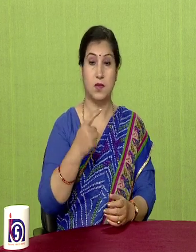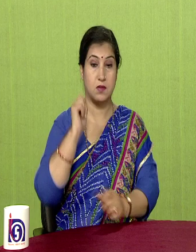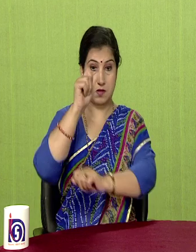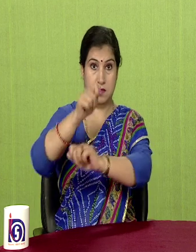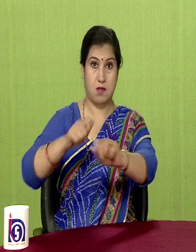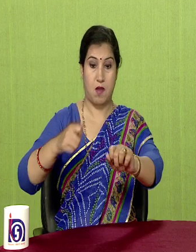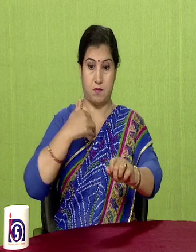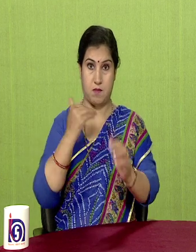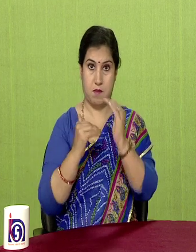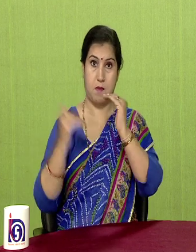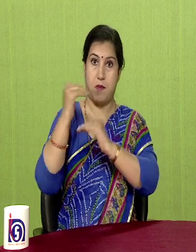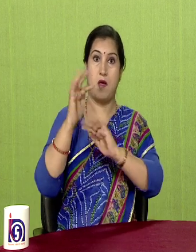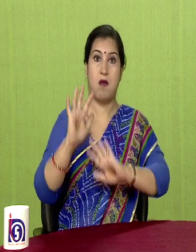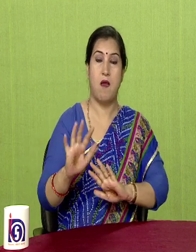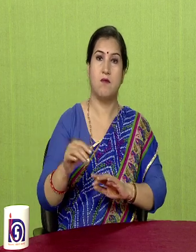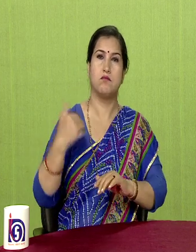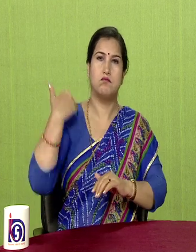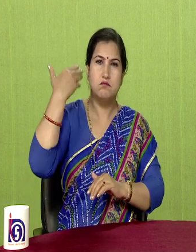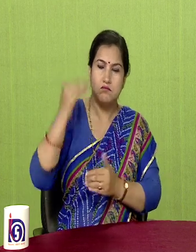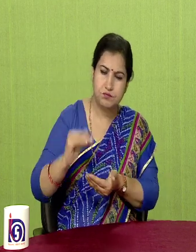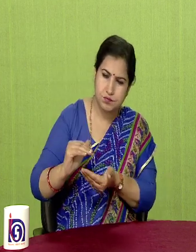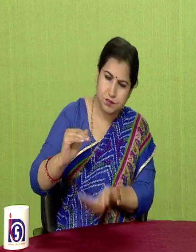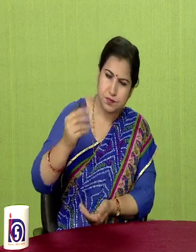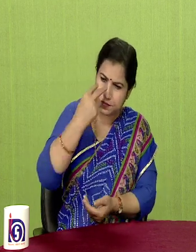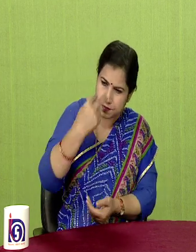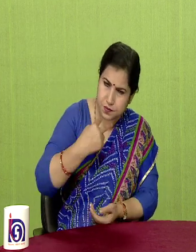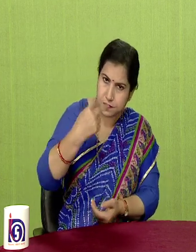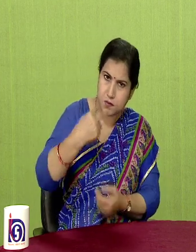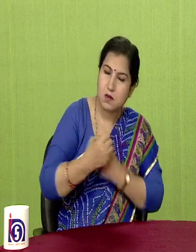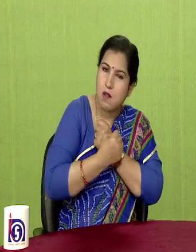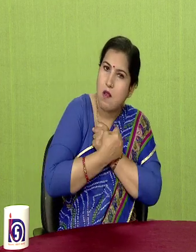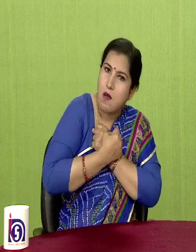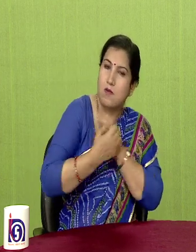वे बिल्कुल क्रोध नहीं करेंगे और मुझे क्षमा कर देंगे।